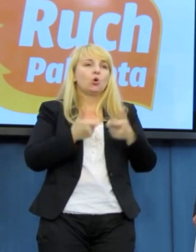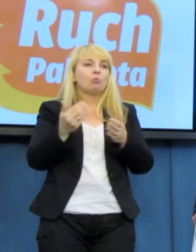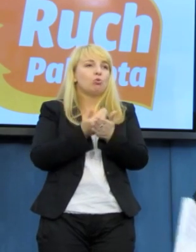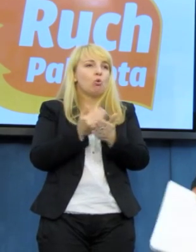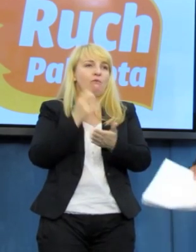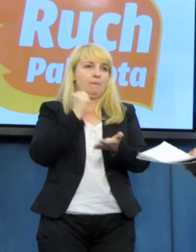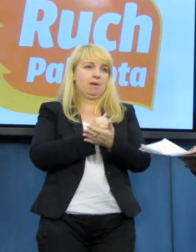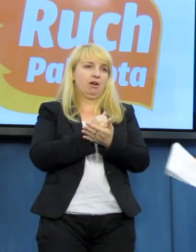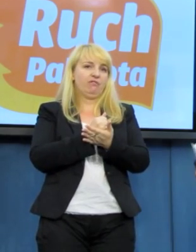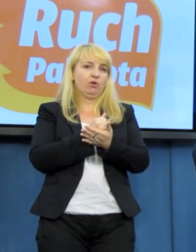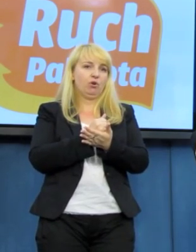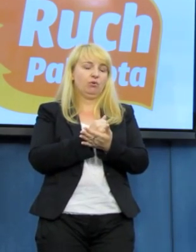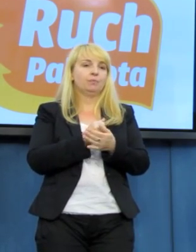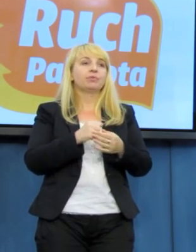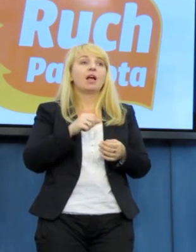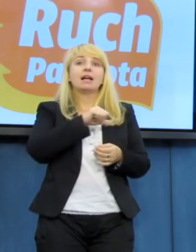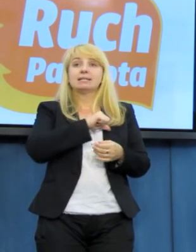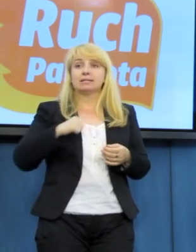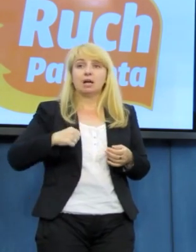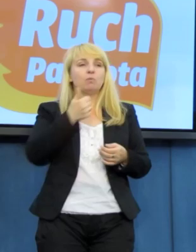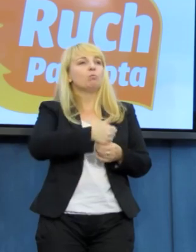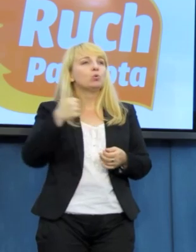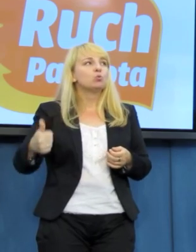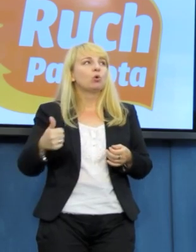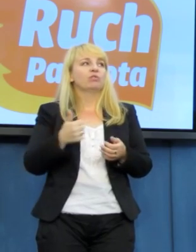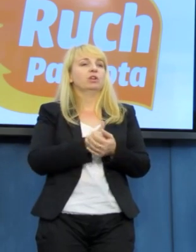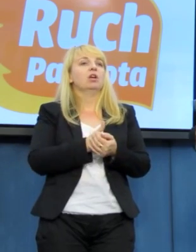Natomiast sami posłowie posługują się